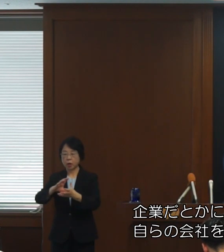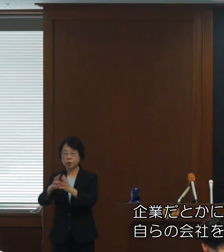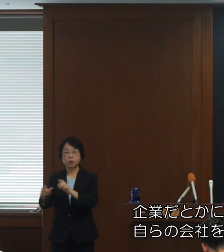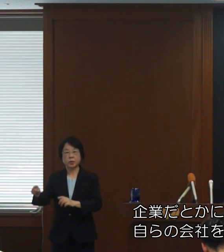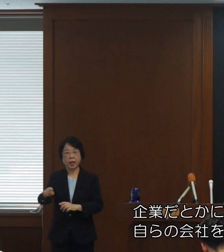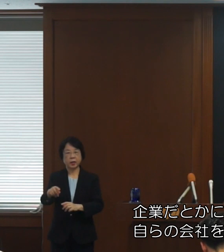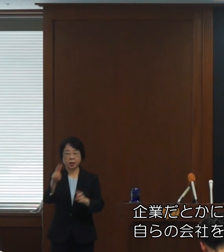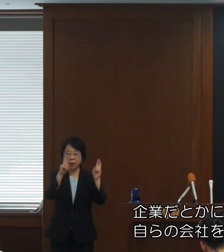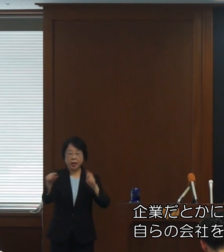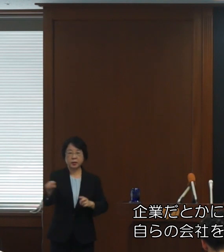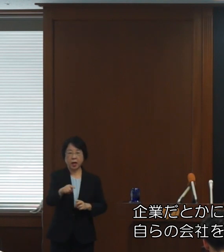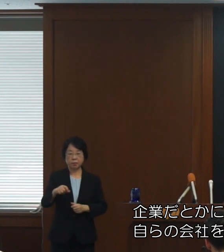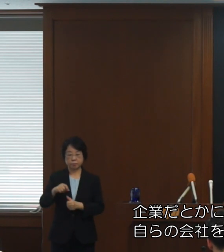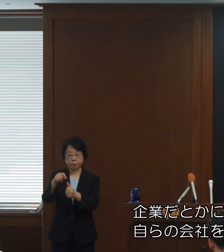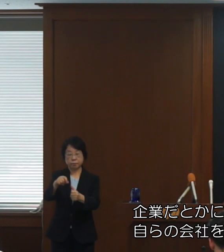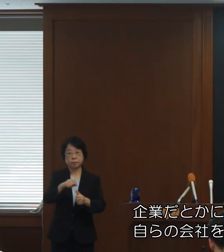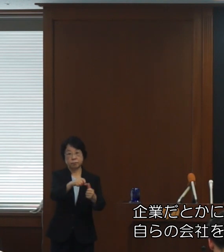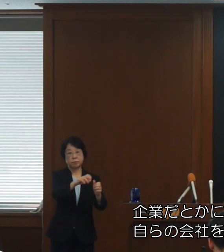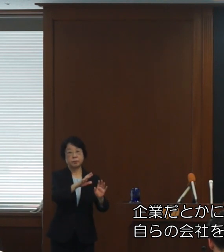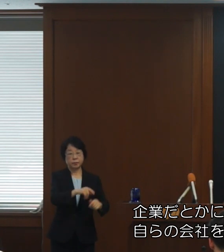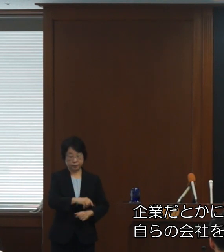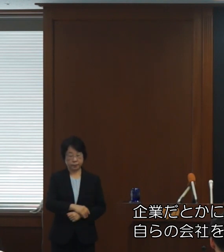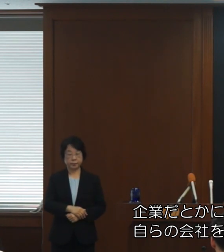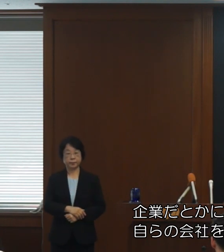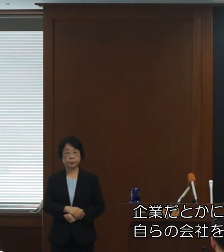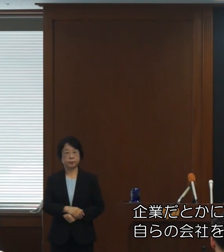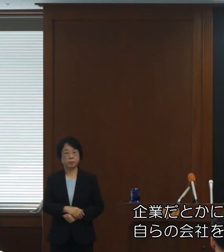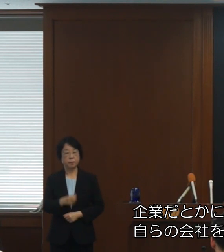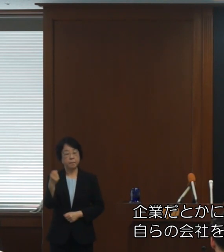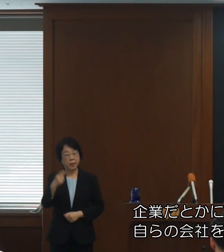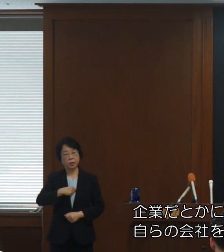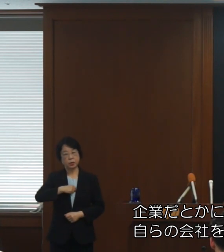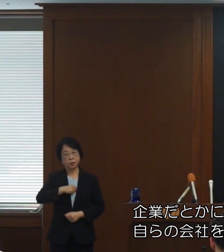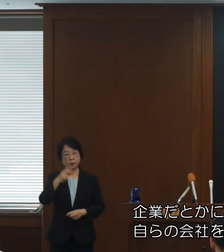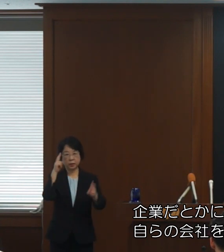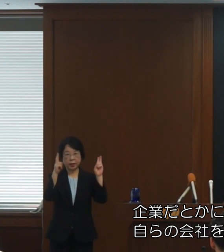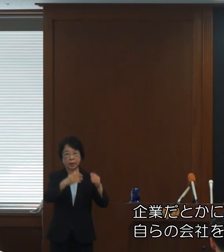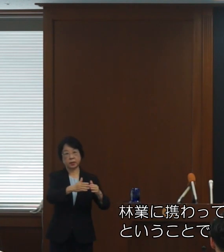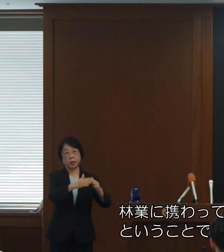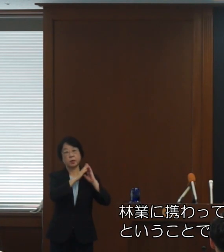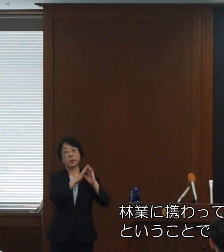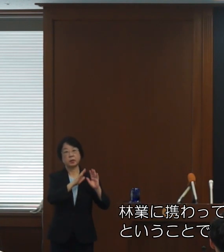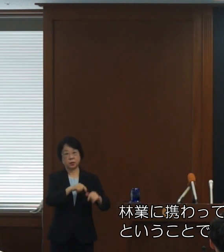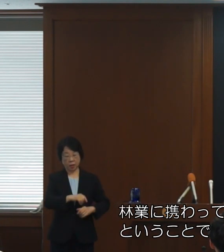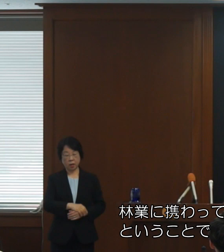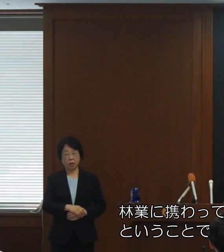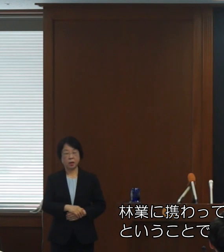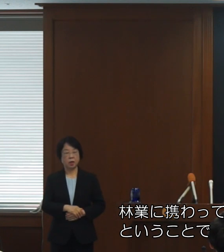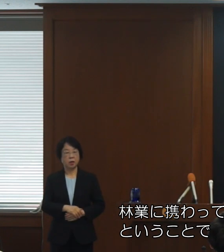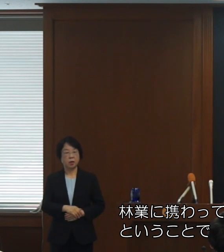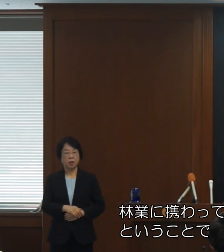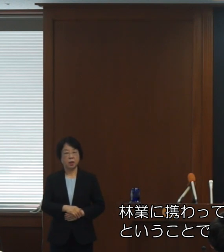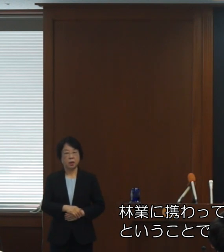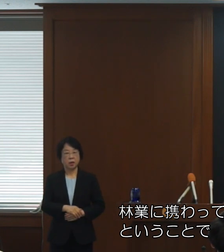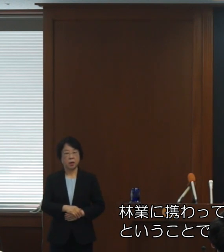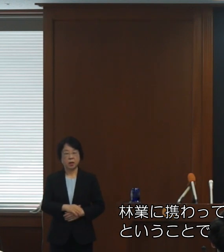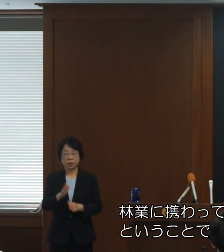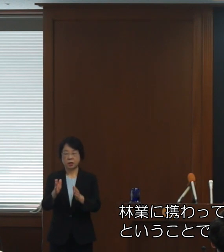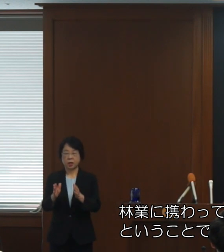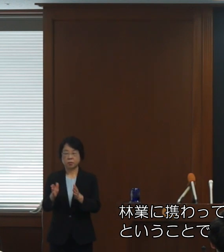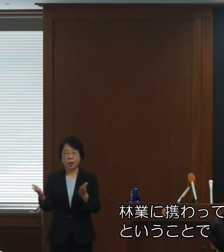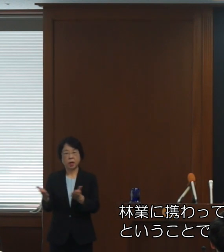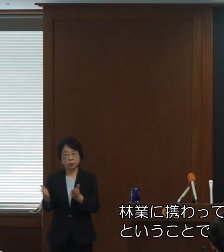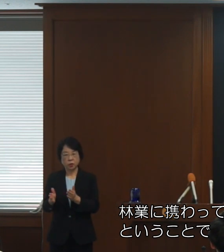か企業だとかにそれから自らの会社を設立するなどなどによって林業